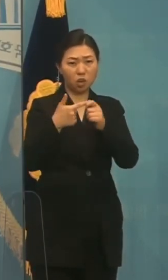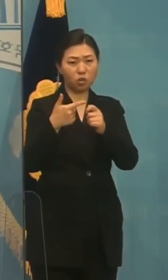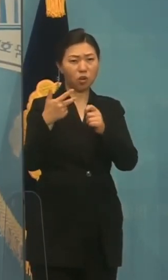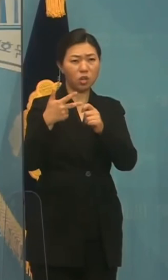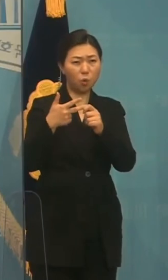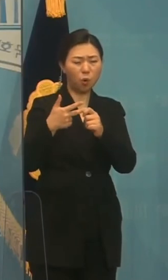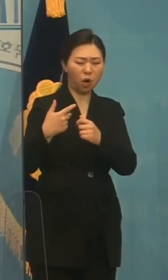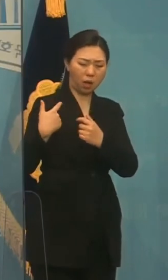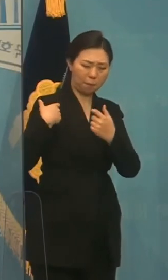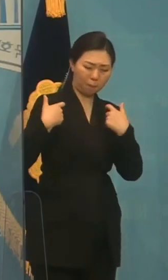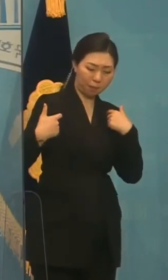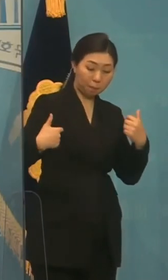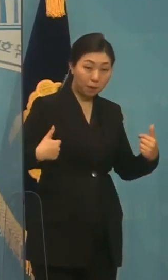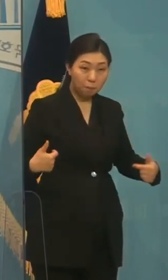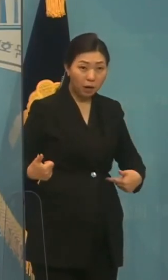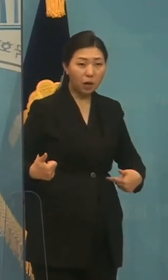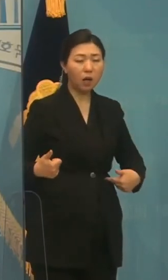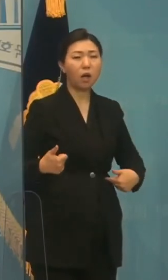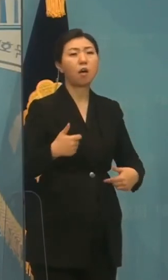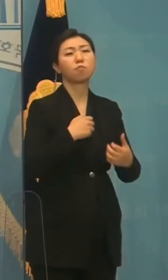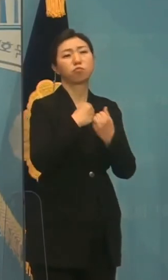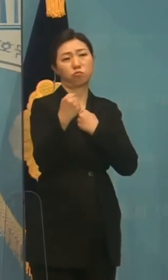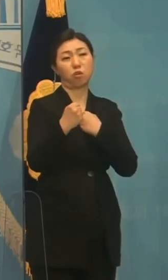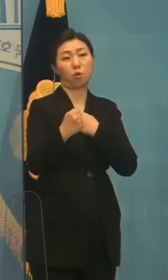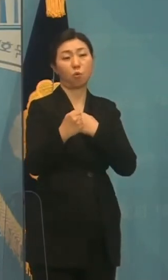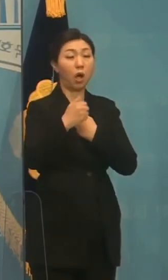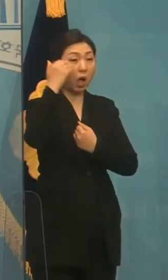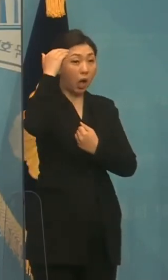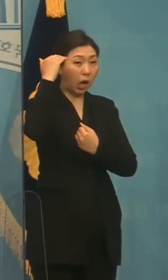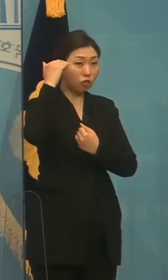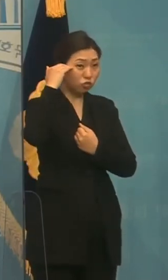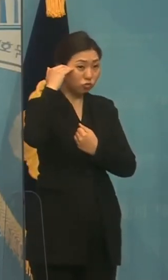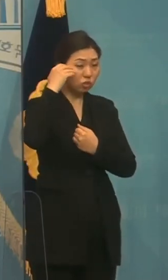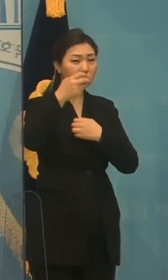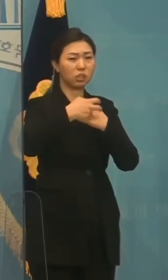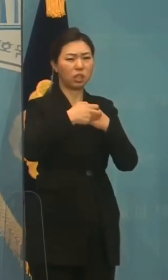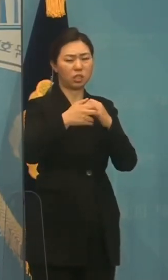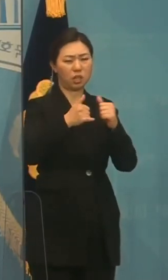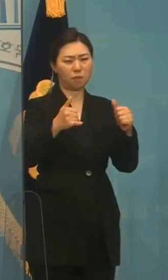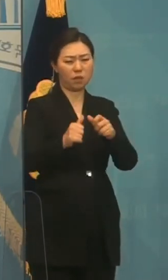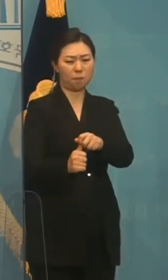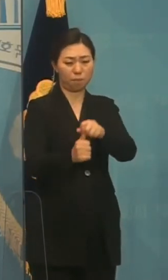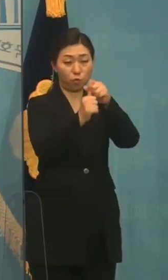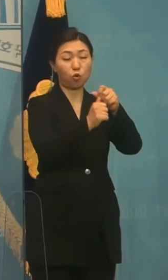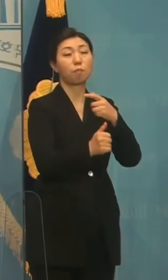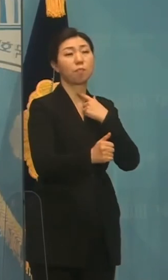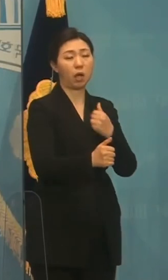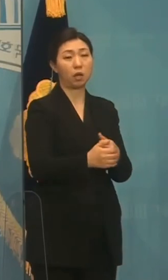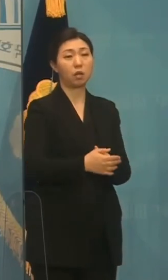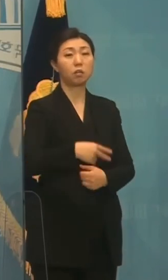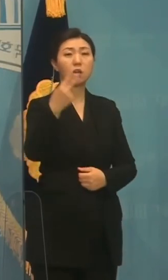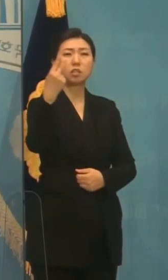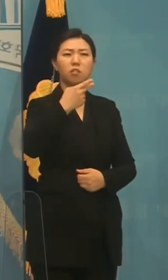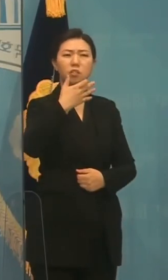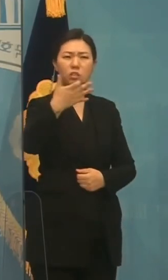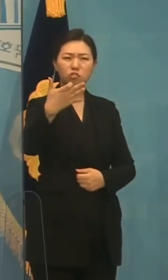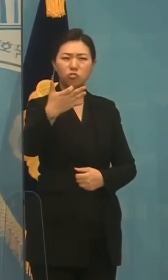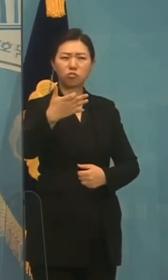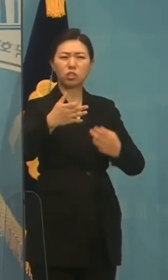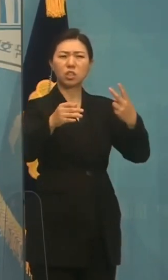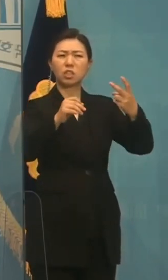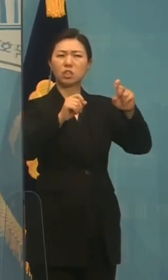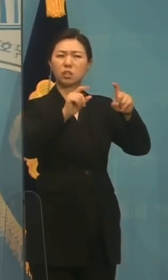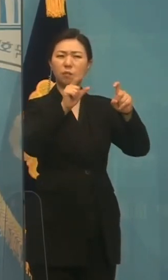맞고 우리 의료진에 의해서 생명을 구한 적이 있습니다. 그런데 2019년 11월부터 완전히